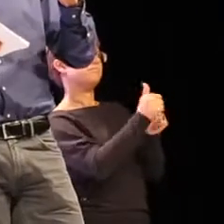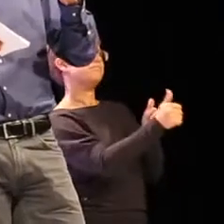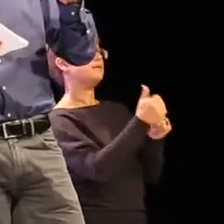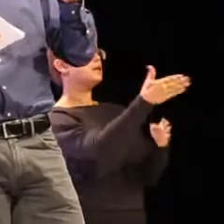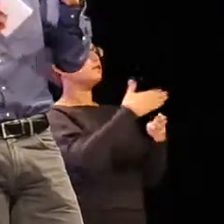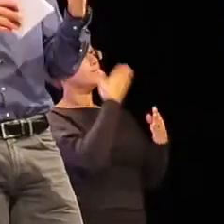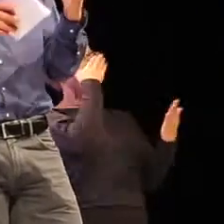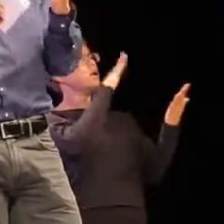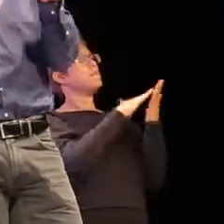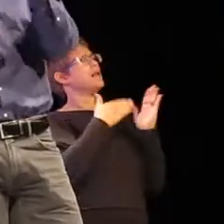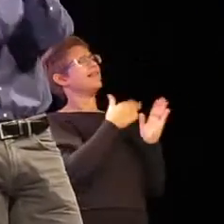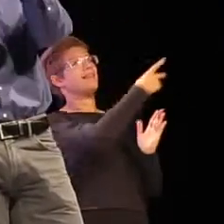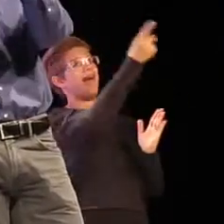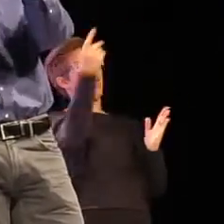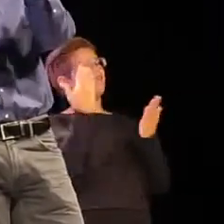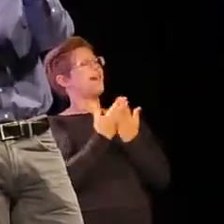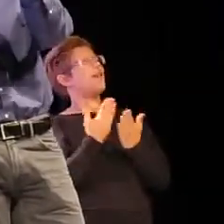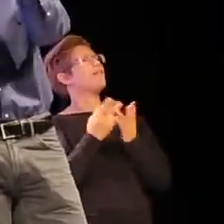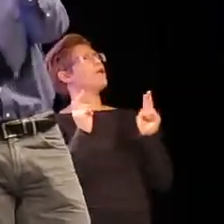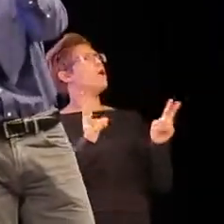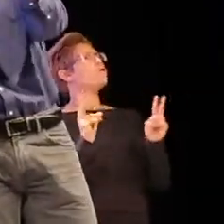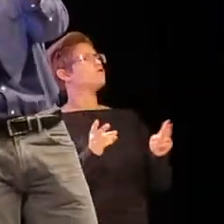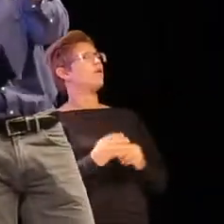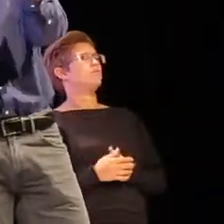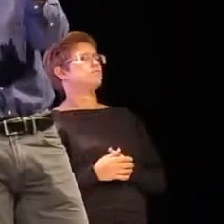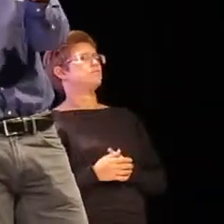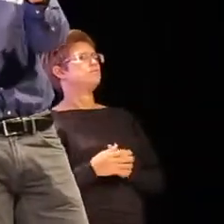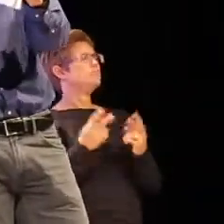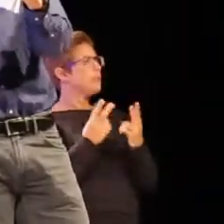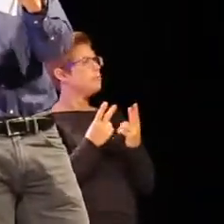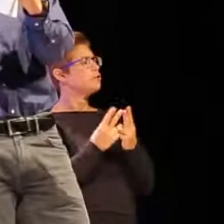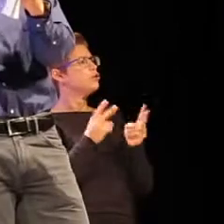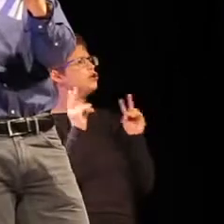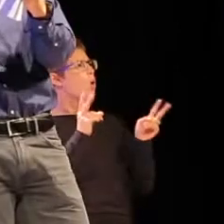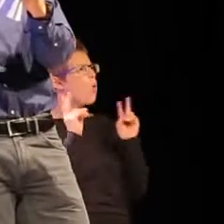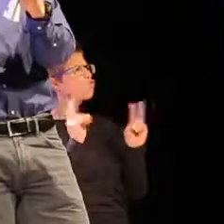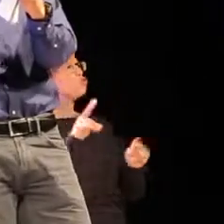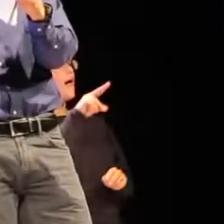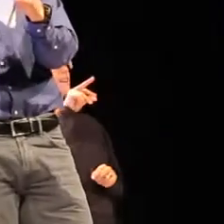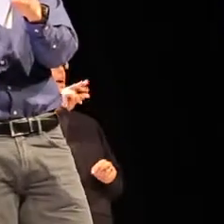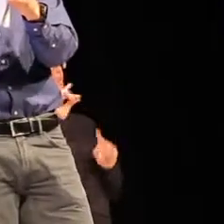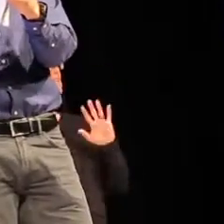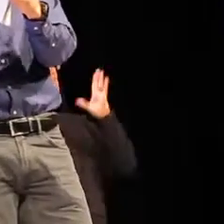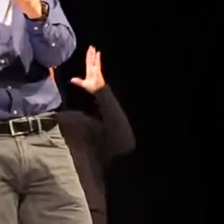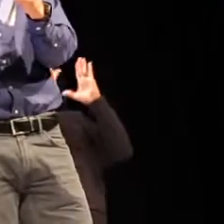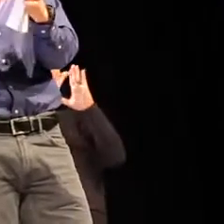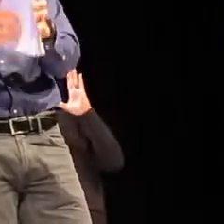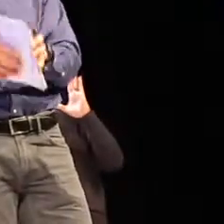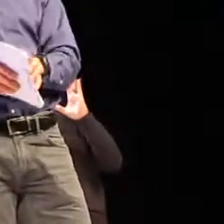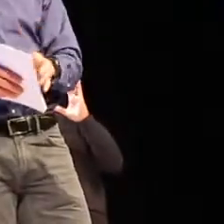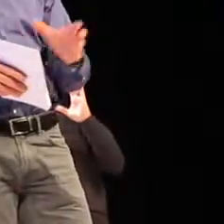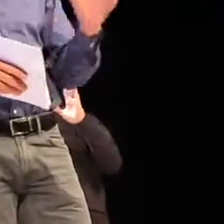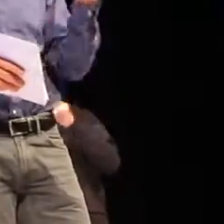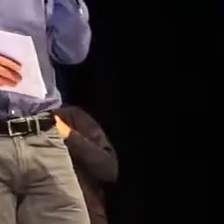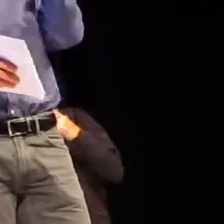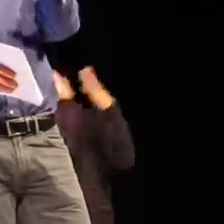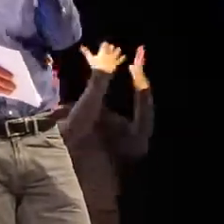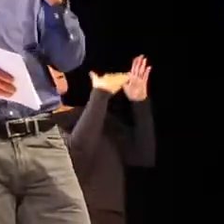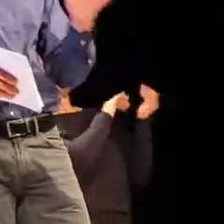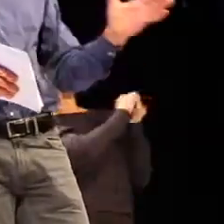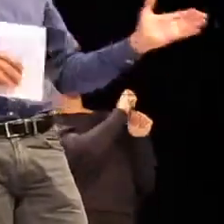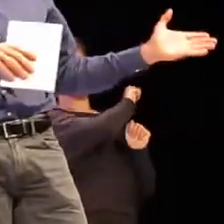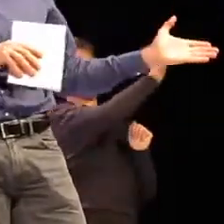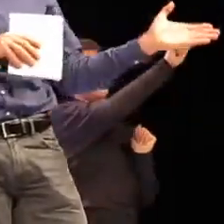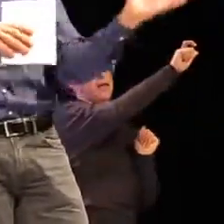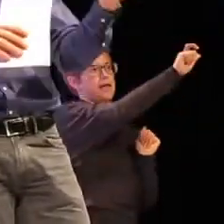finns en situation här där det politiska ledarskapet måste få höra från näringslivet att skarpa politiska beslut kommer välkomnas av näringslivet.